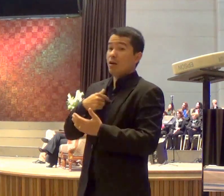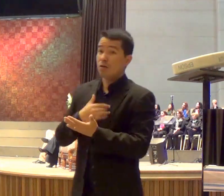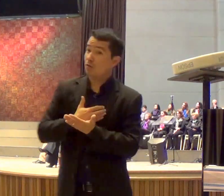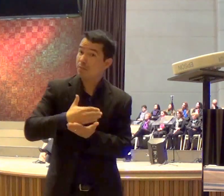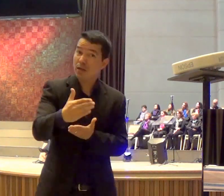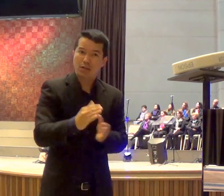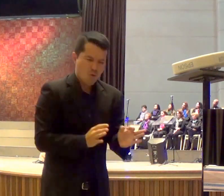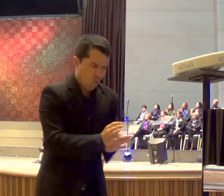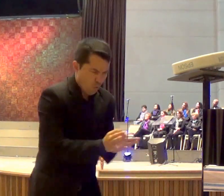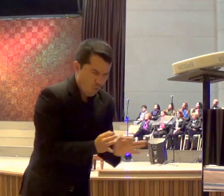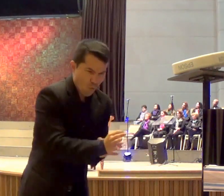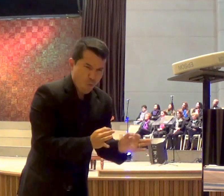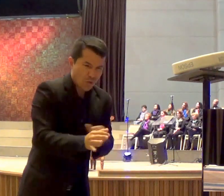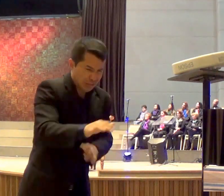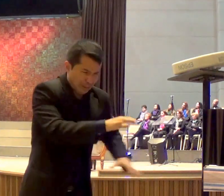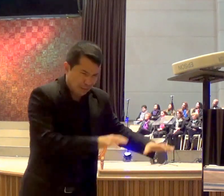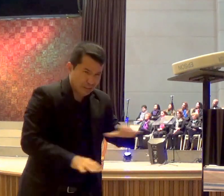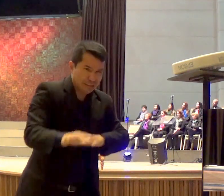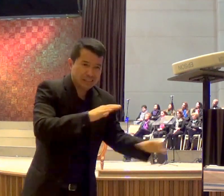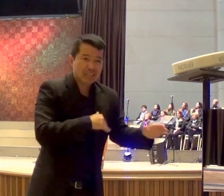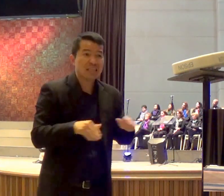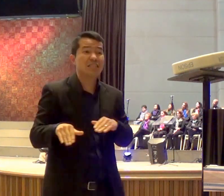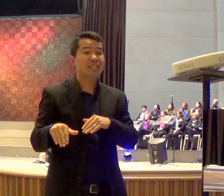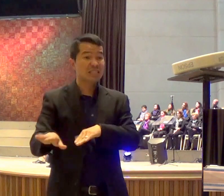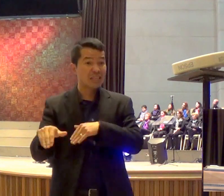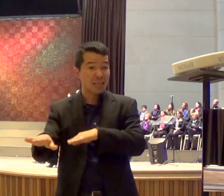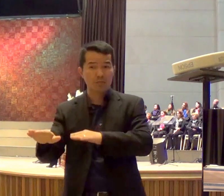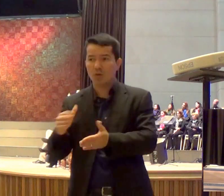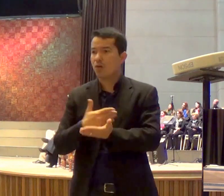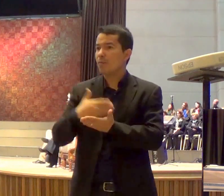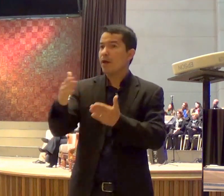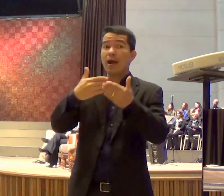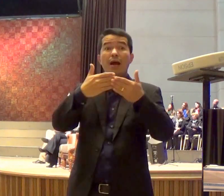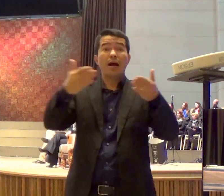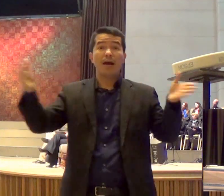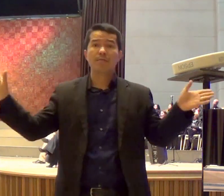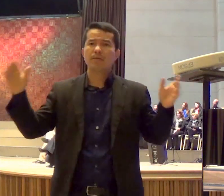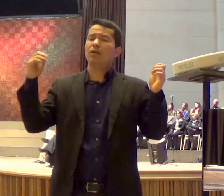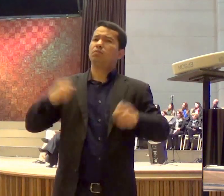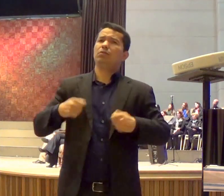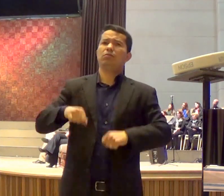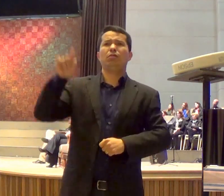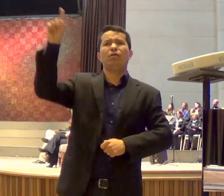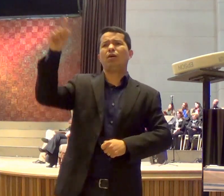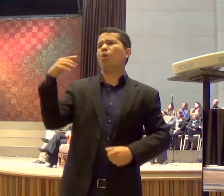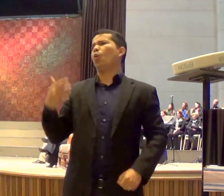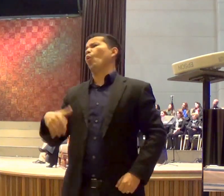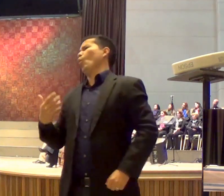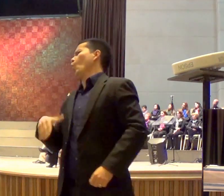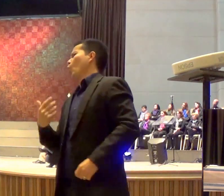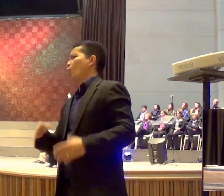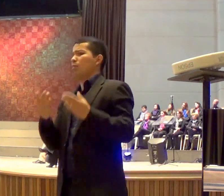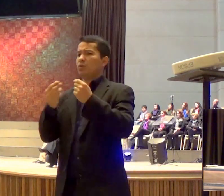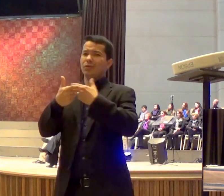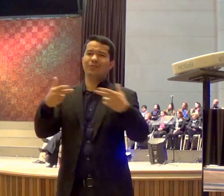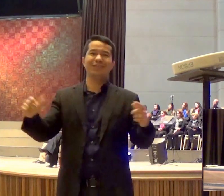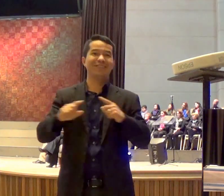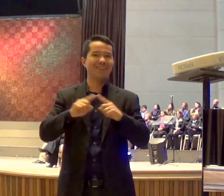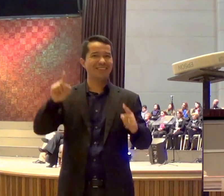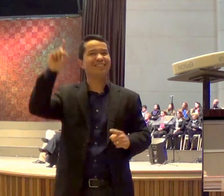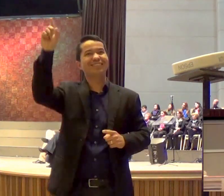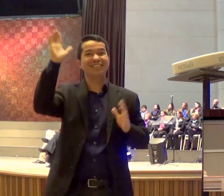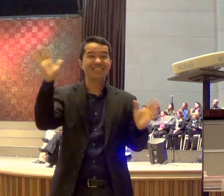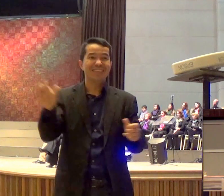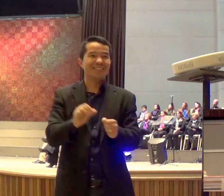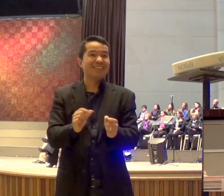nós estamos para inaugurar agora em setembro precisamos de muitas coisas lá mas Deus tem feito grandes coisas